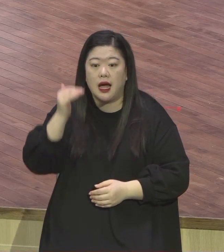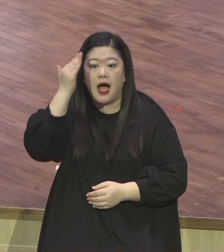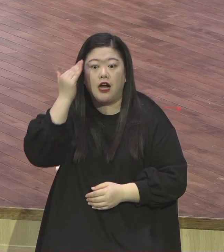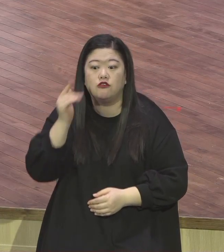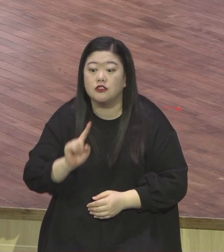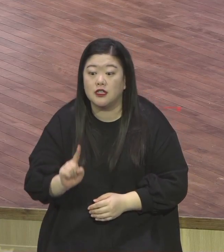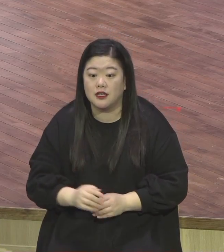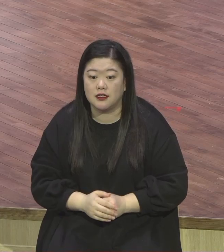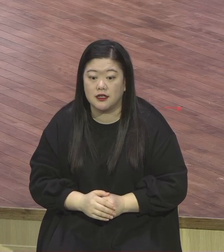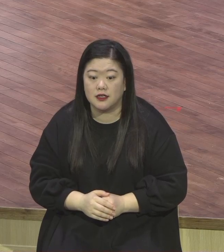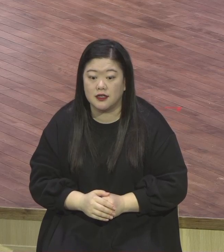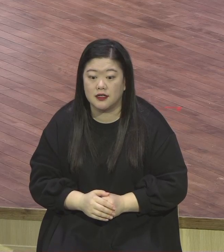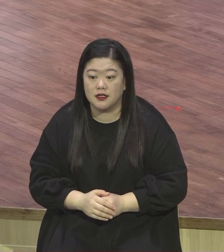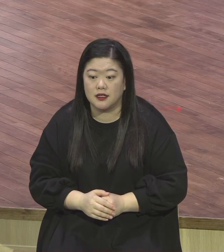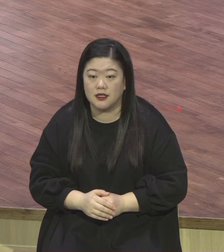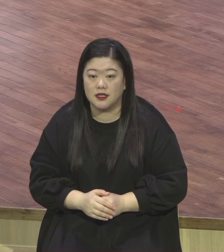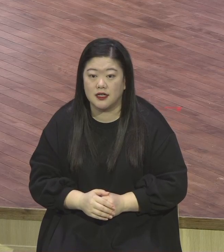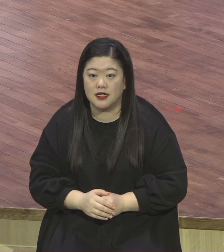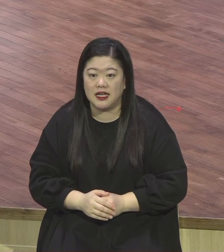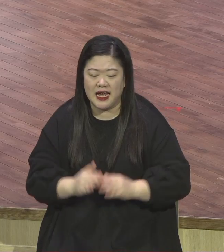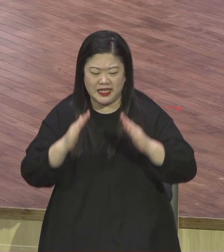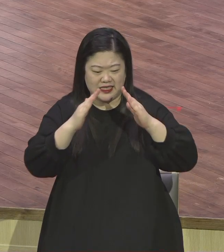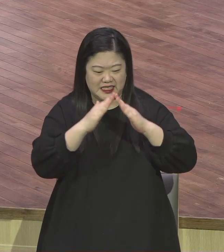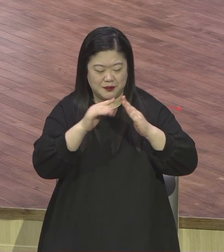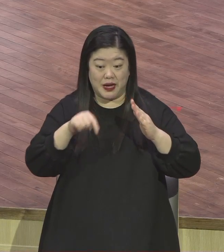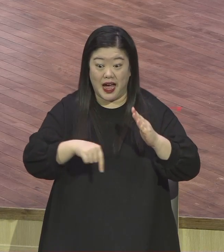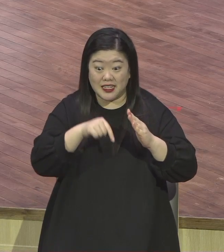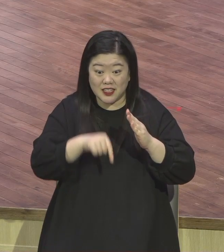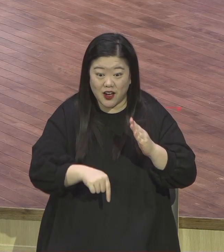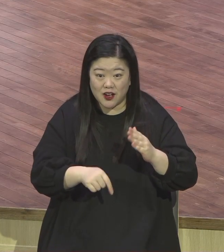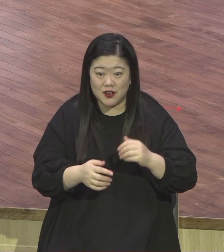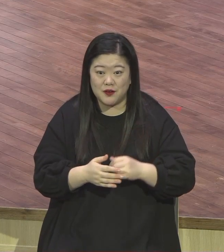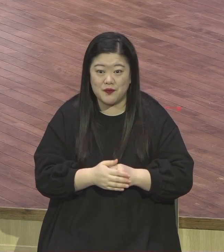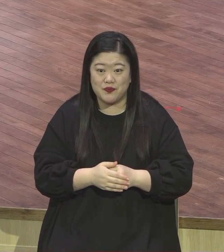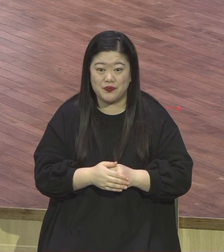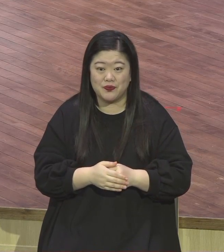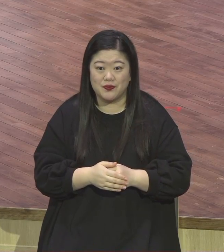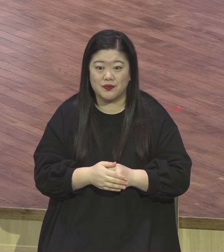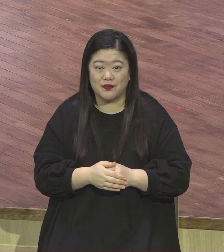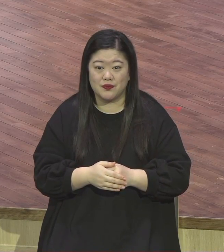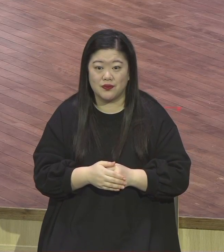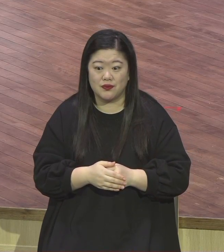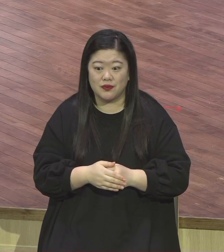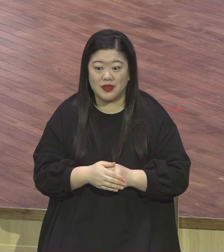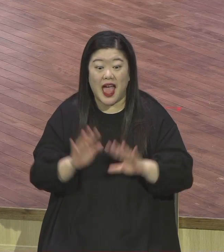집에서는 짜리 노래 춤도 잘 추고 노래 찬양도 노래 잘하는데 목사님 오셨다 한번 해봐 잉 숨어버려요